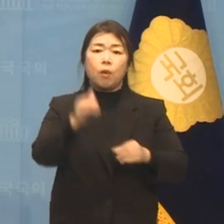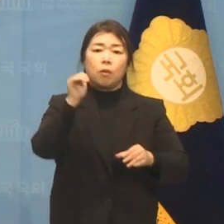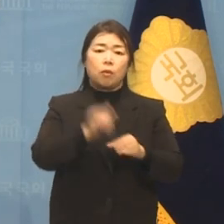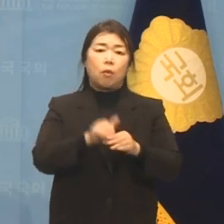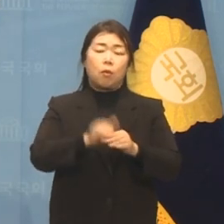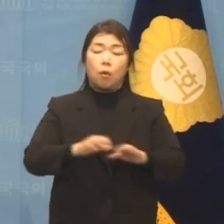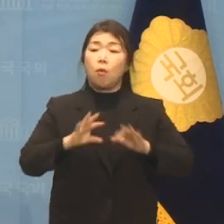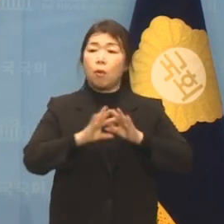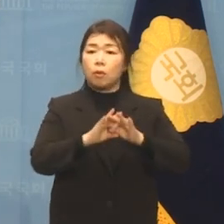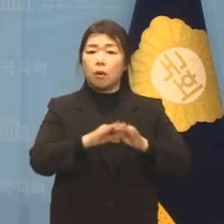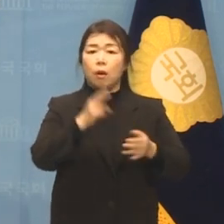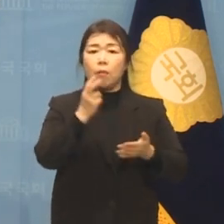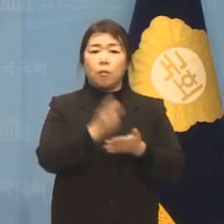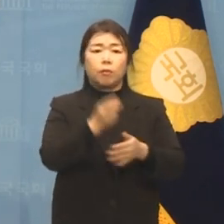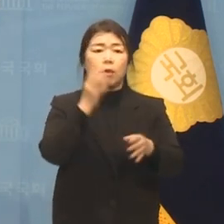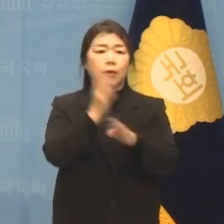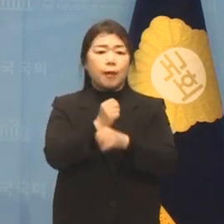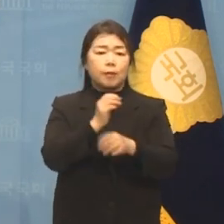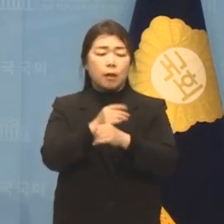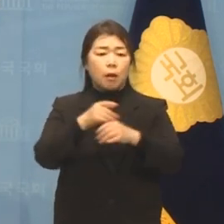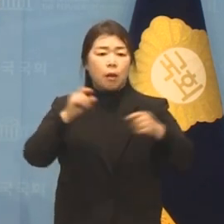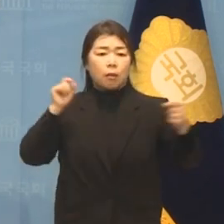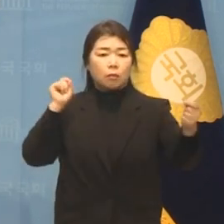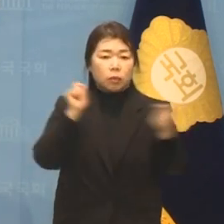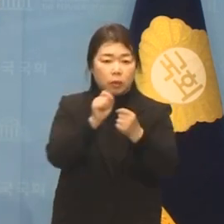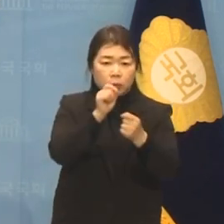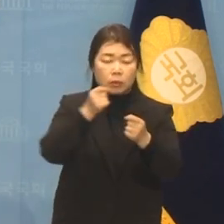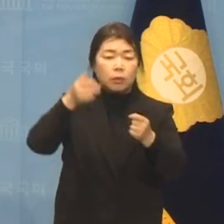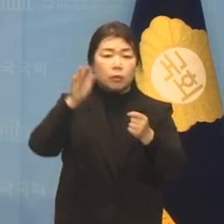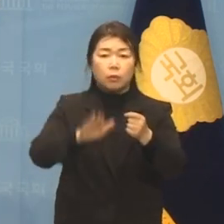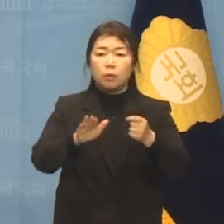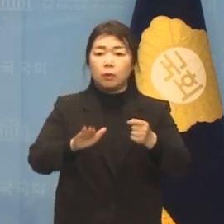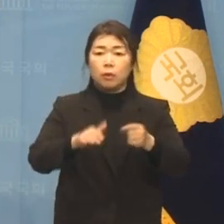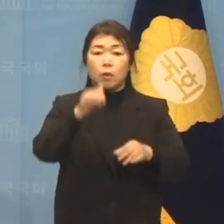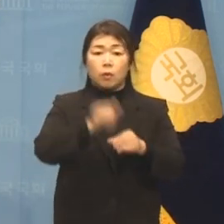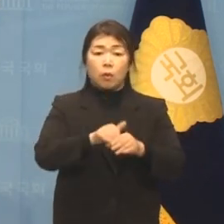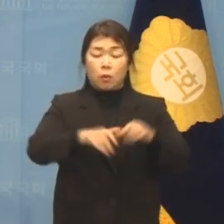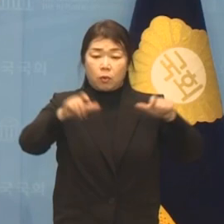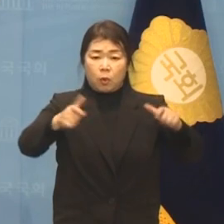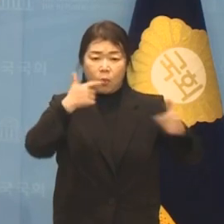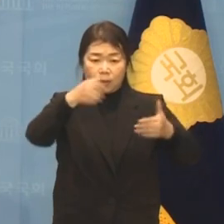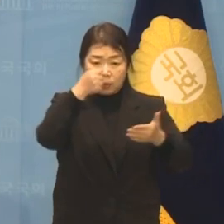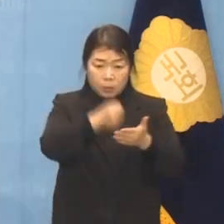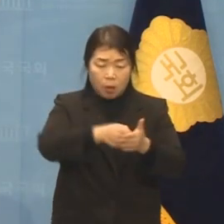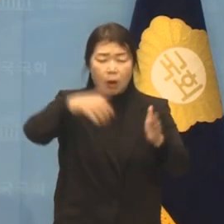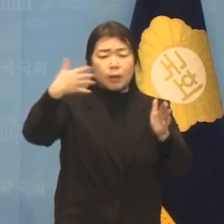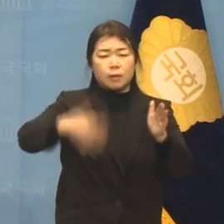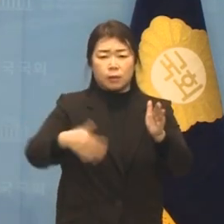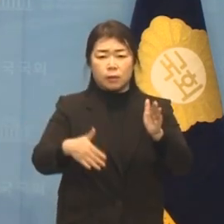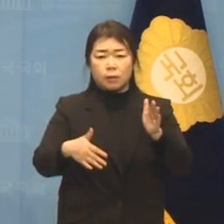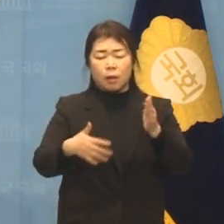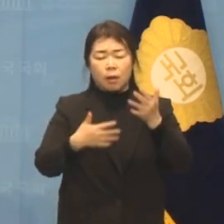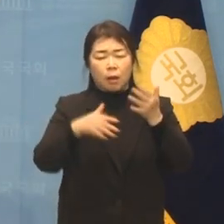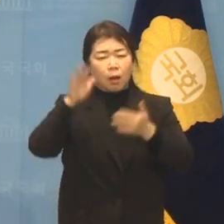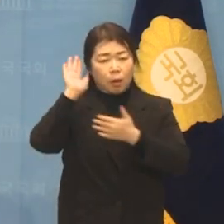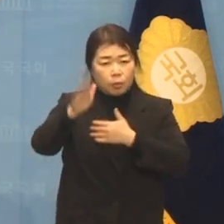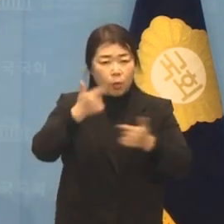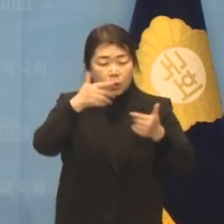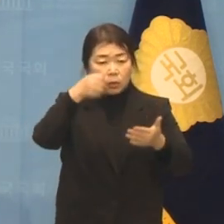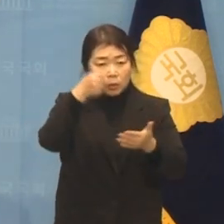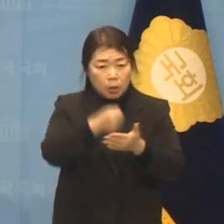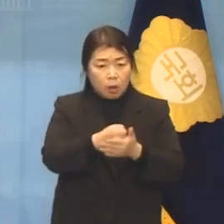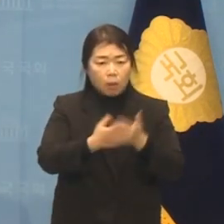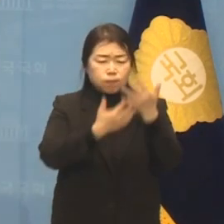관련한 법정 시한이 다가오고 있음에도 불구하고 선거구 획정의 향방을 가늠할 수조차